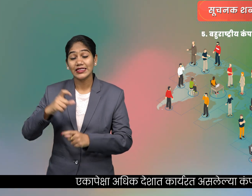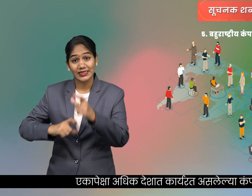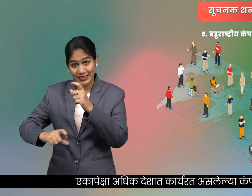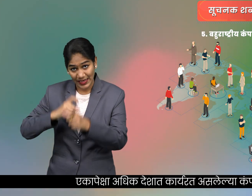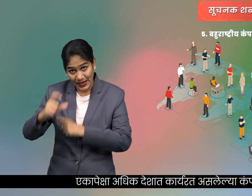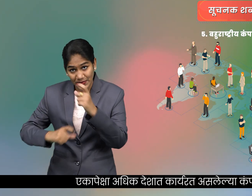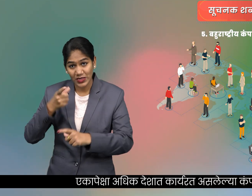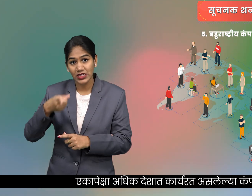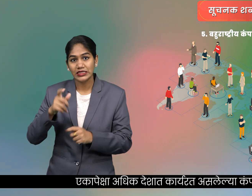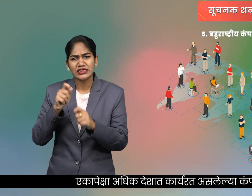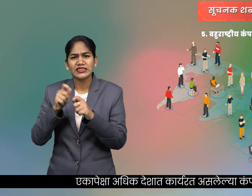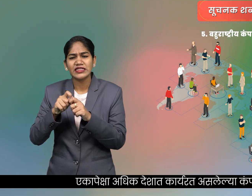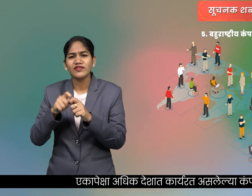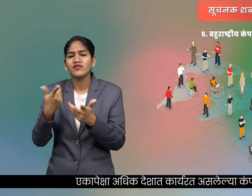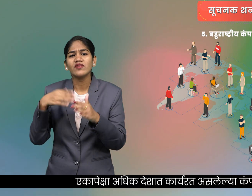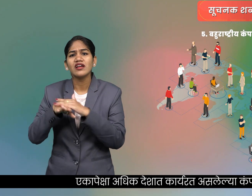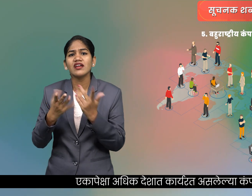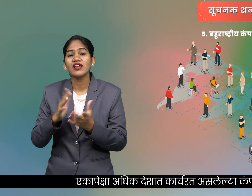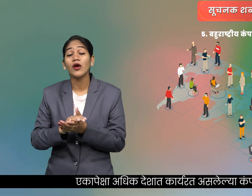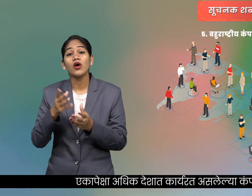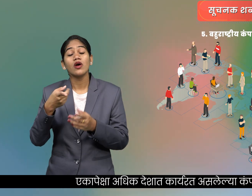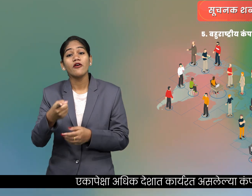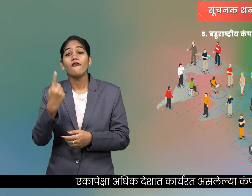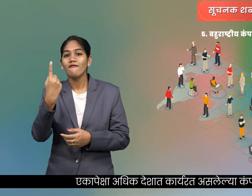एकापेक्षा अधिक देशात कार्यरत असलेल्या कंपन्या.